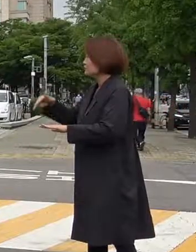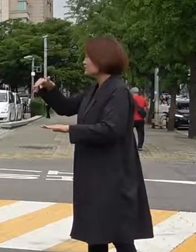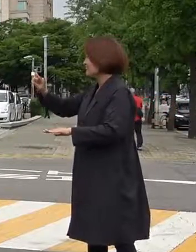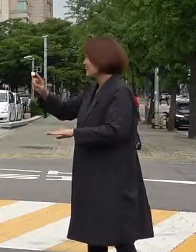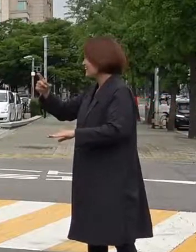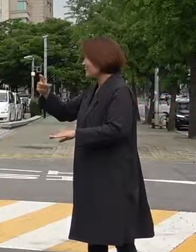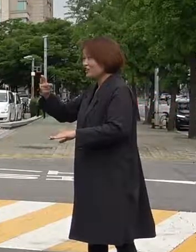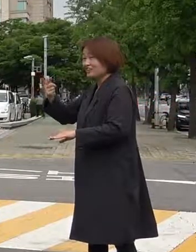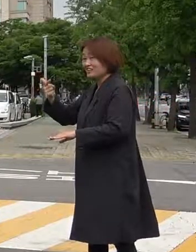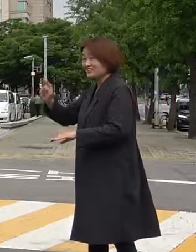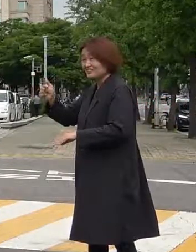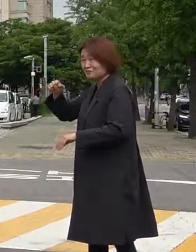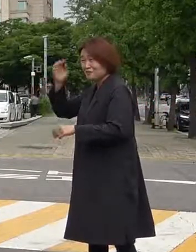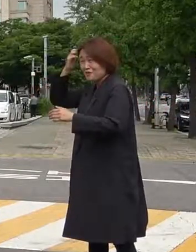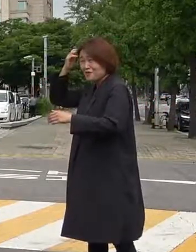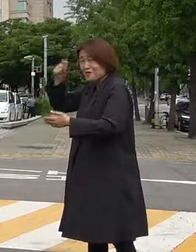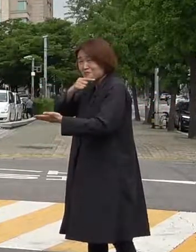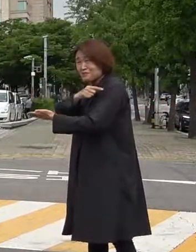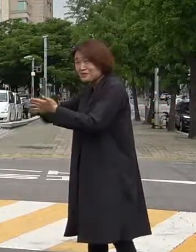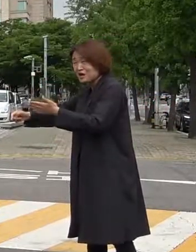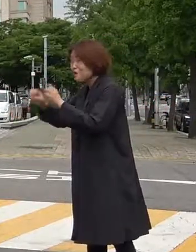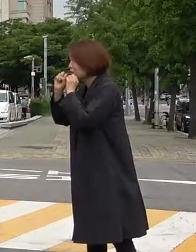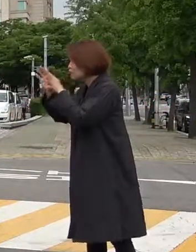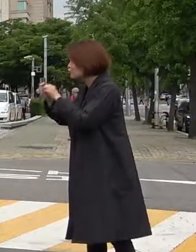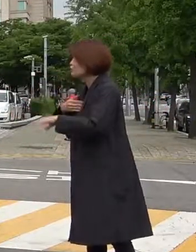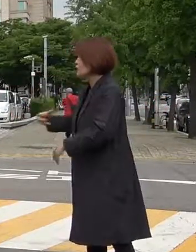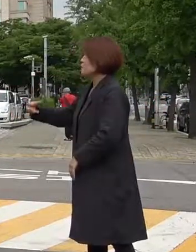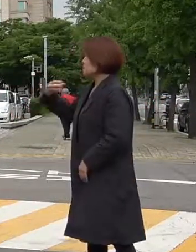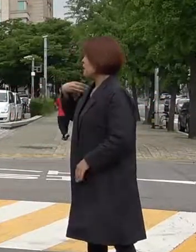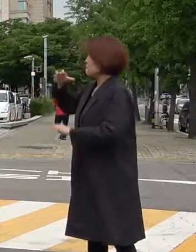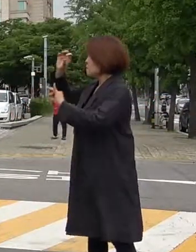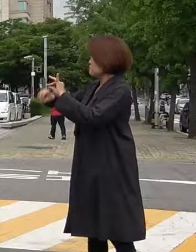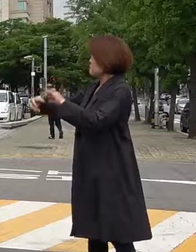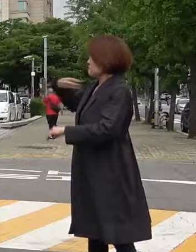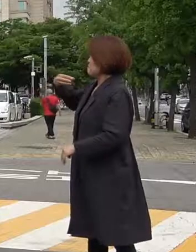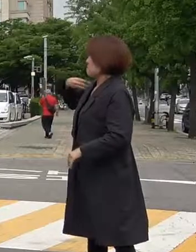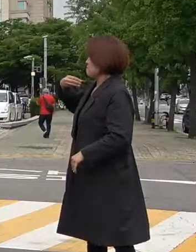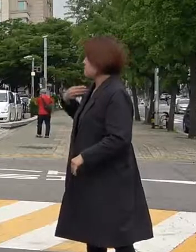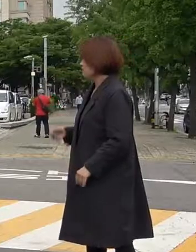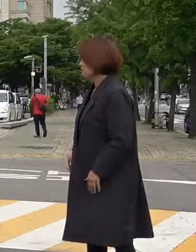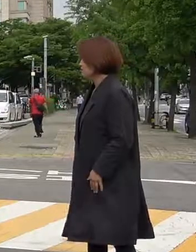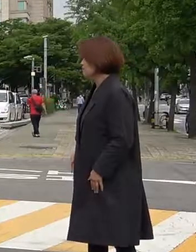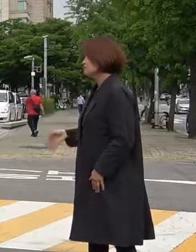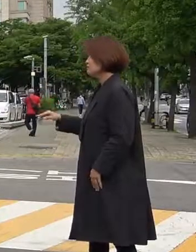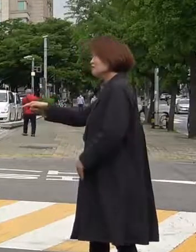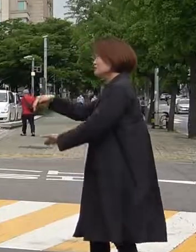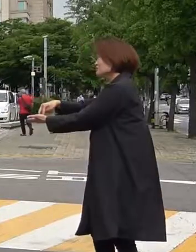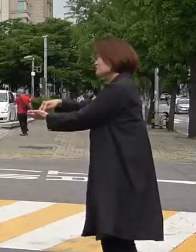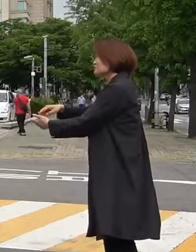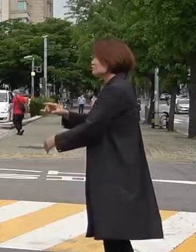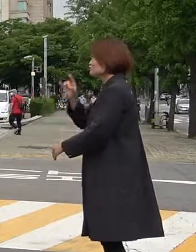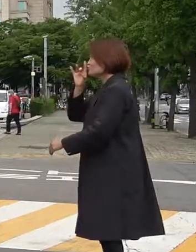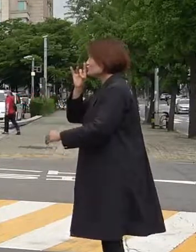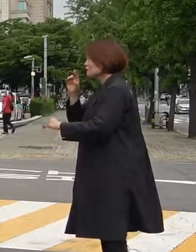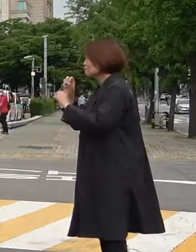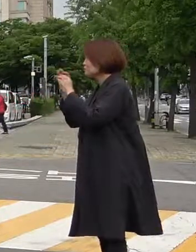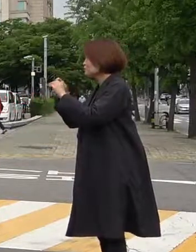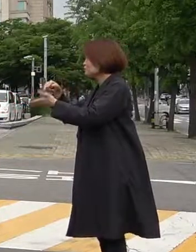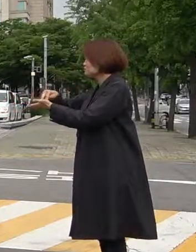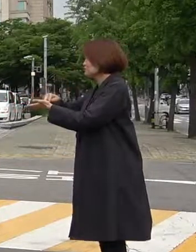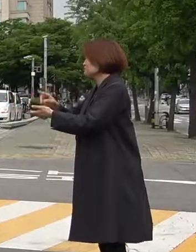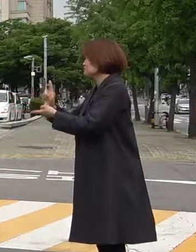얘기도 공영방송으로서 그 다음에 재난 주간방송사로서 할 얘기는 아닌 것 같습니다. 왜냐하면 작년에 잘